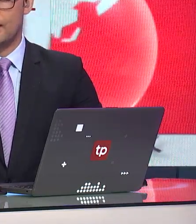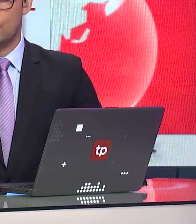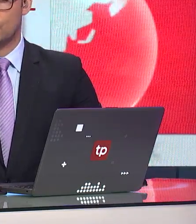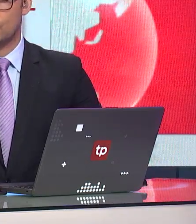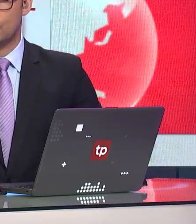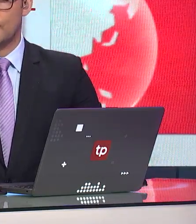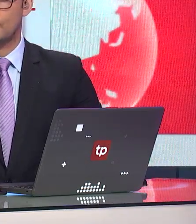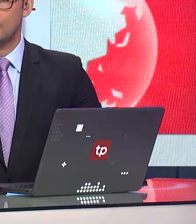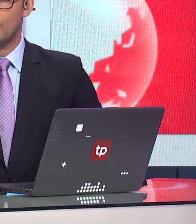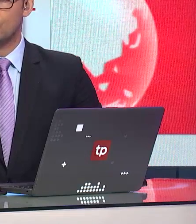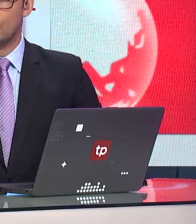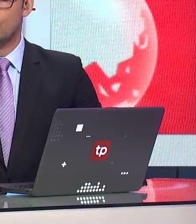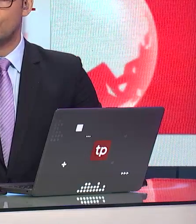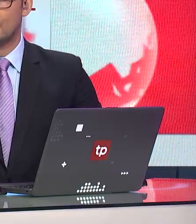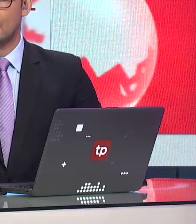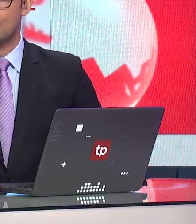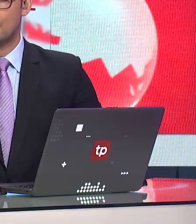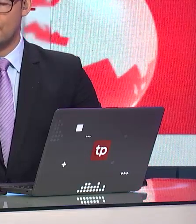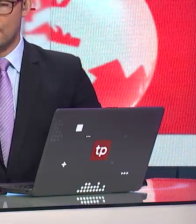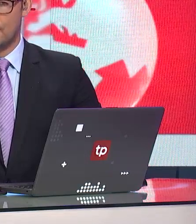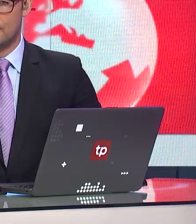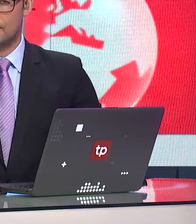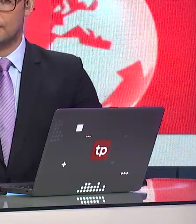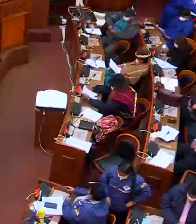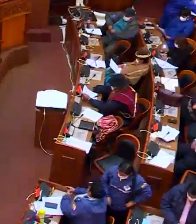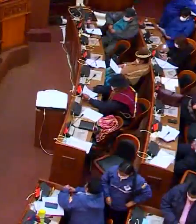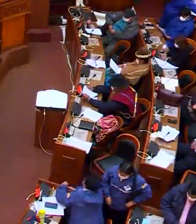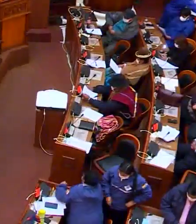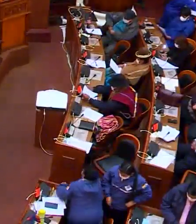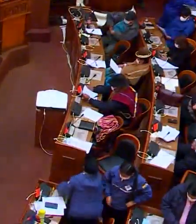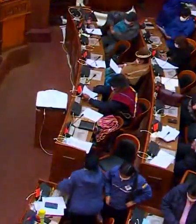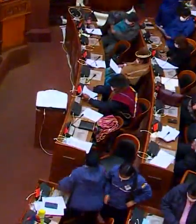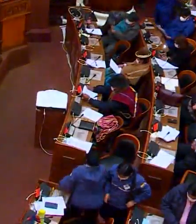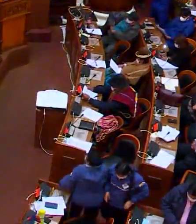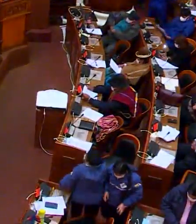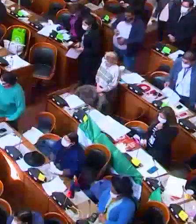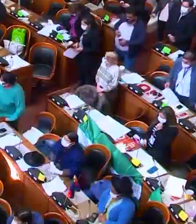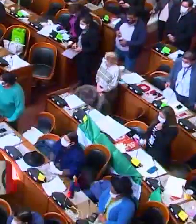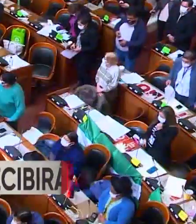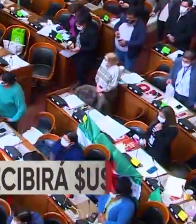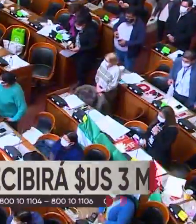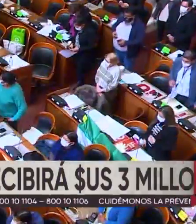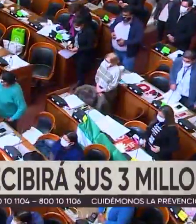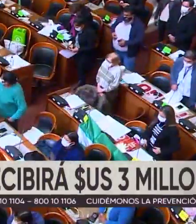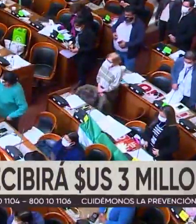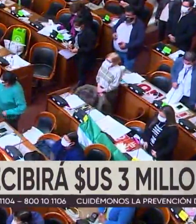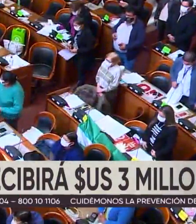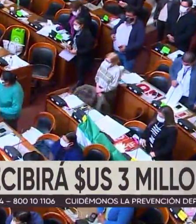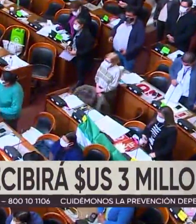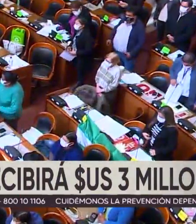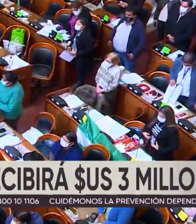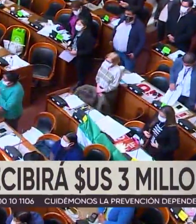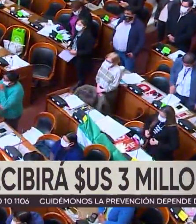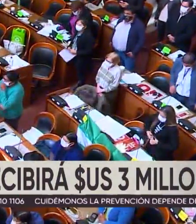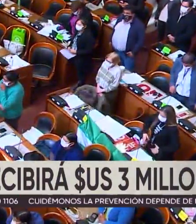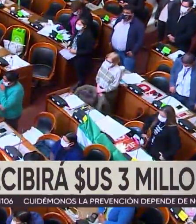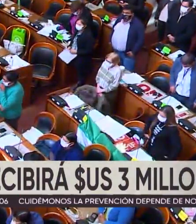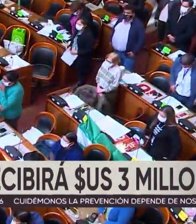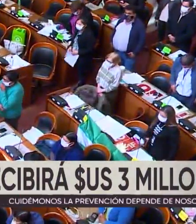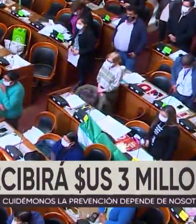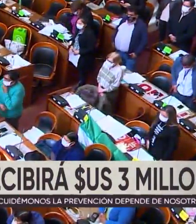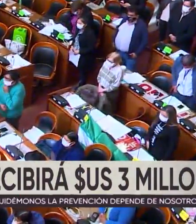cruceña. Los fondos serán destinados a combatir la pandemia. Desde la gobernación se refieren a la aprobación del 12%